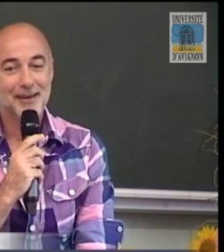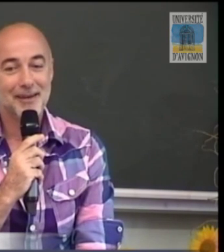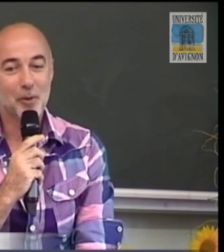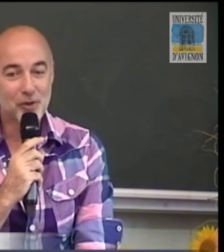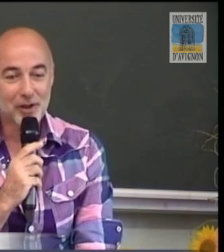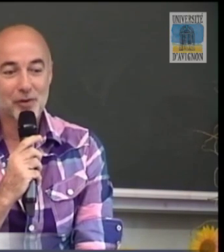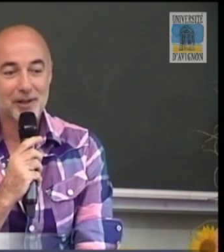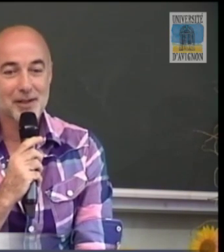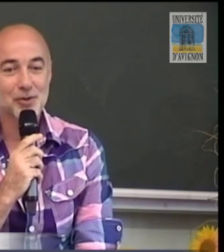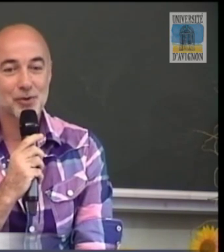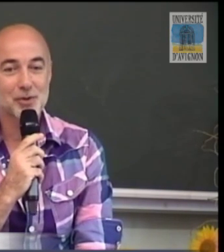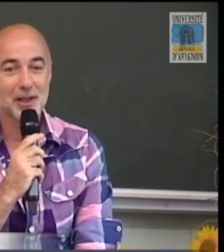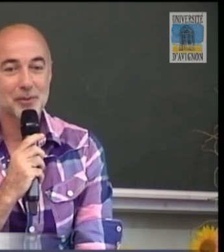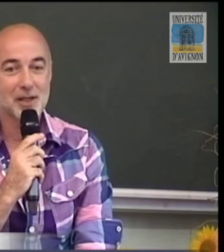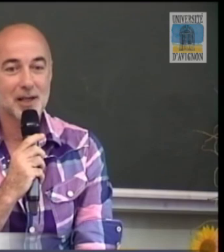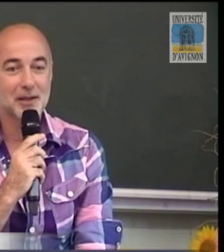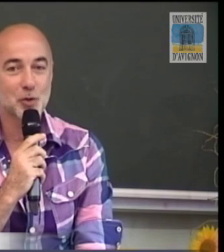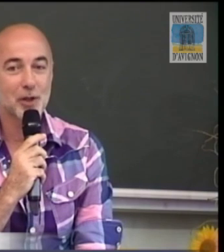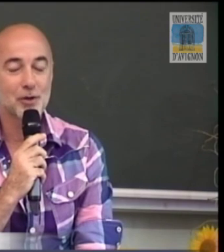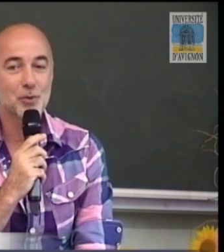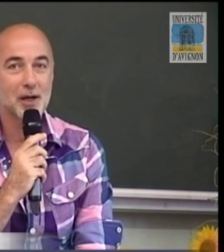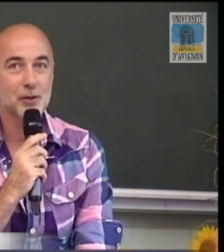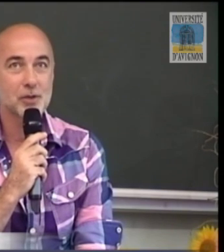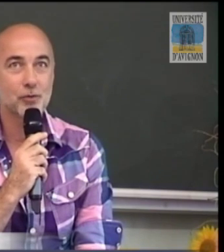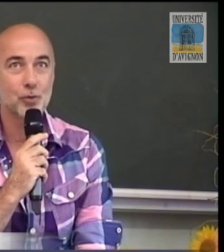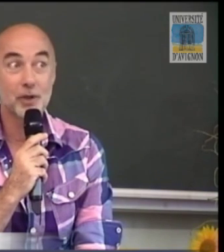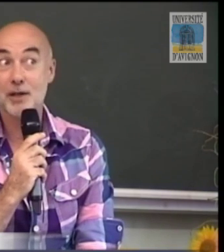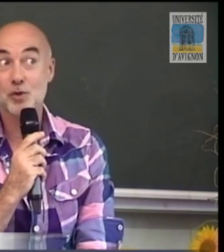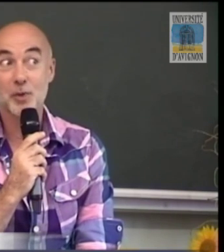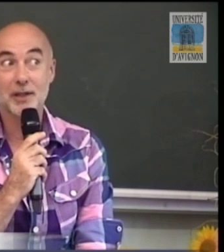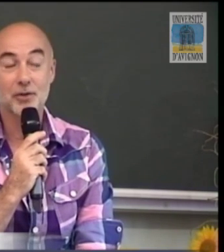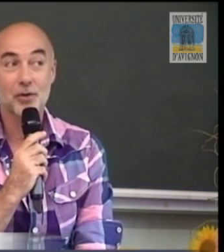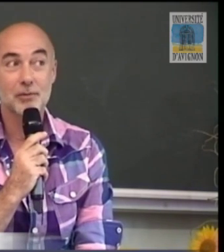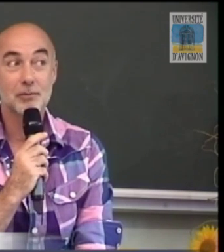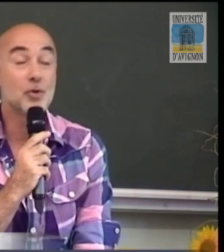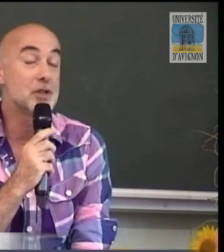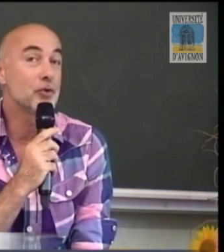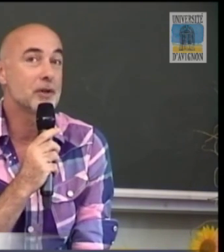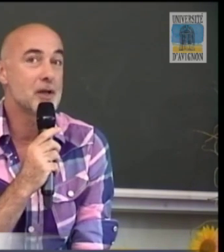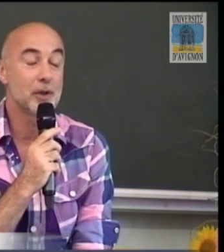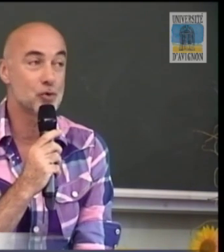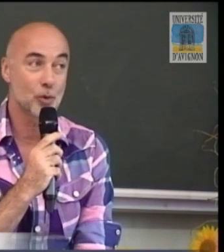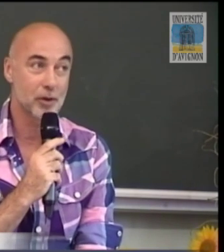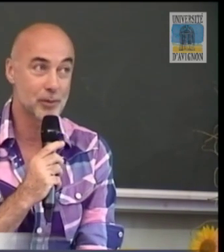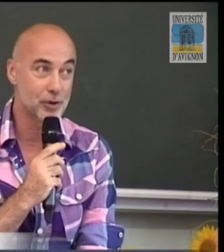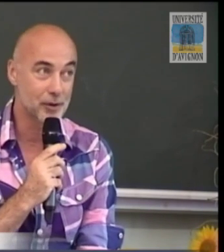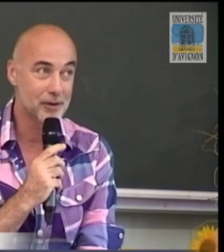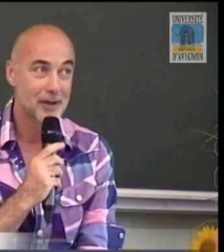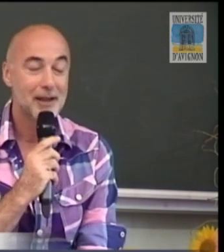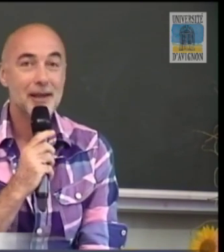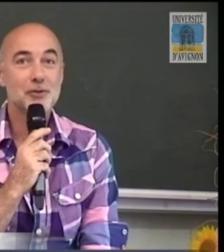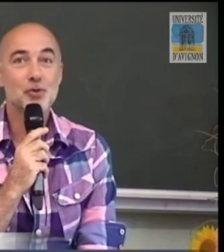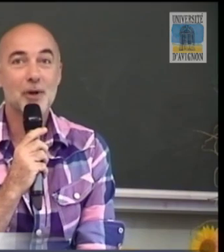En 1993, quand cette pièce a été jouée dans le noir, nous avons eu 13 spectateurs. Le chiffre 13 m'a toujours porté